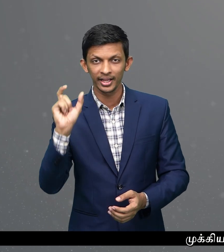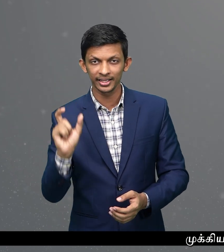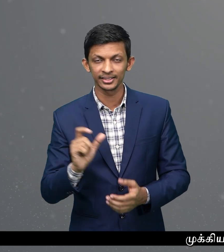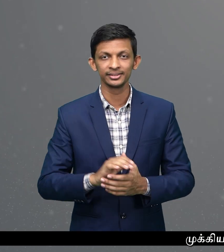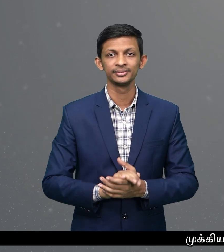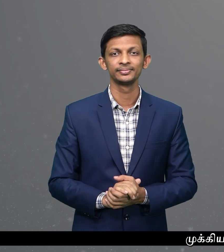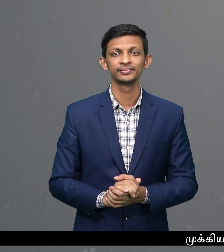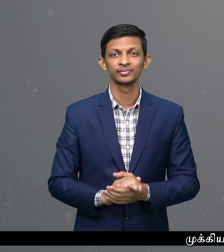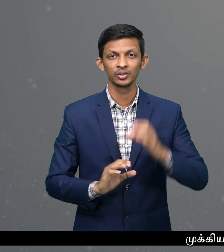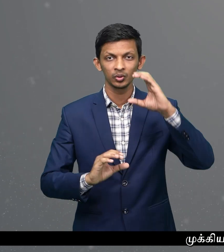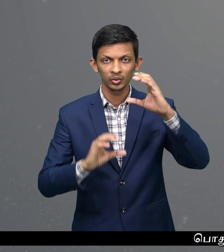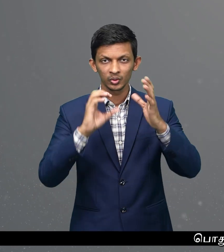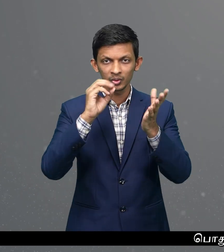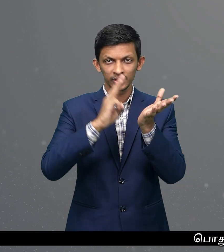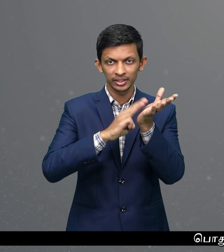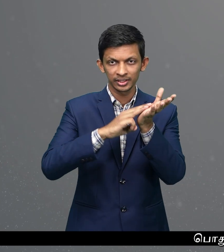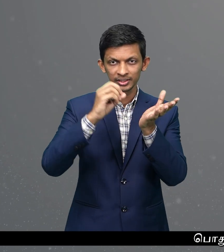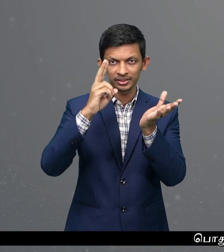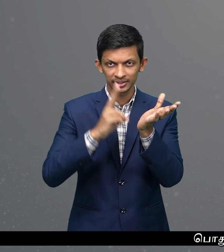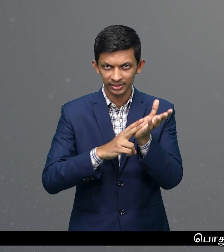முக்கிய வார்த்தைகள்: பொதுவான உப்பு,